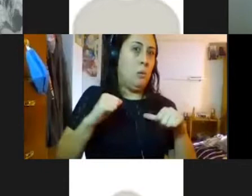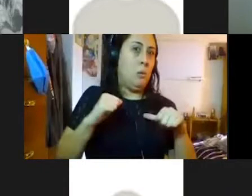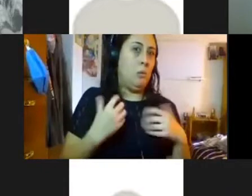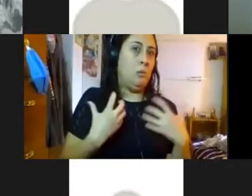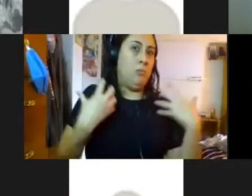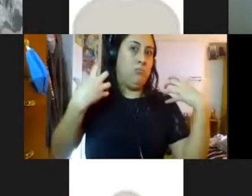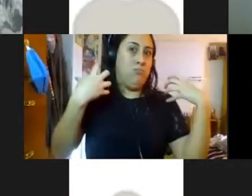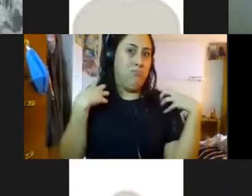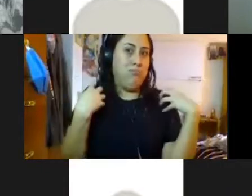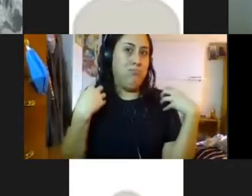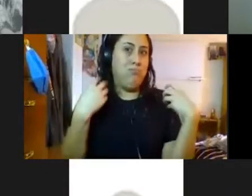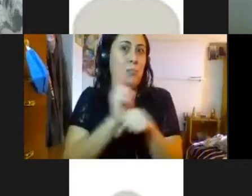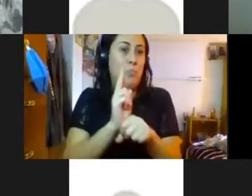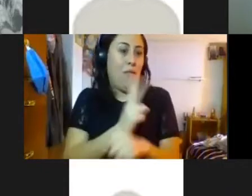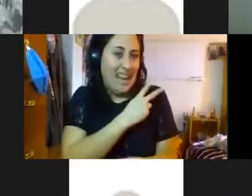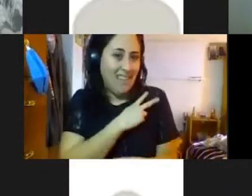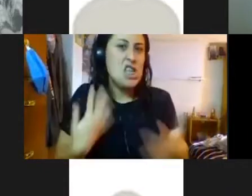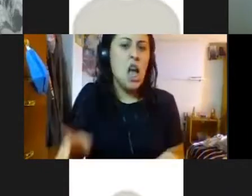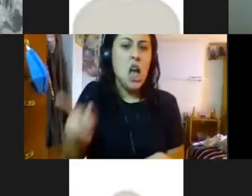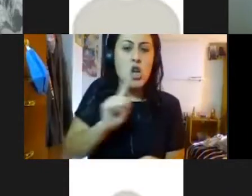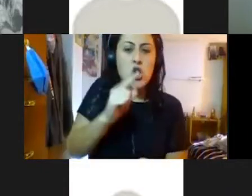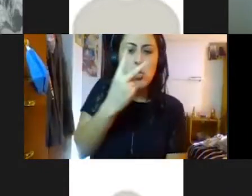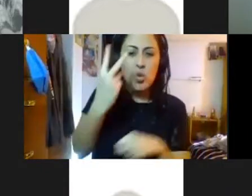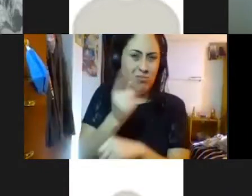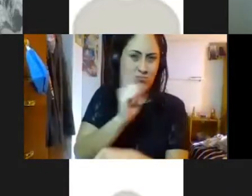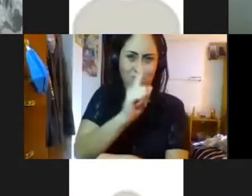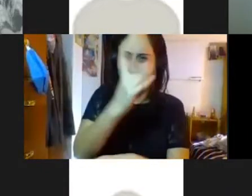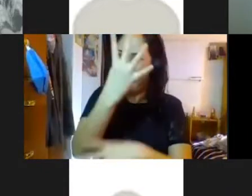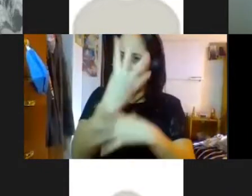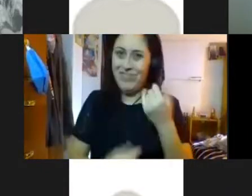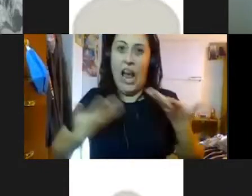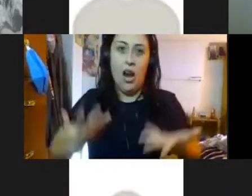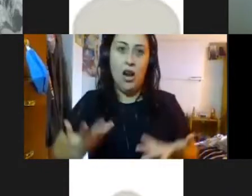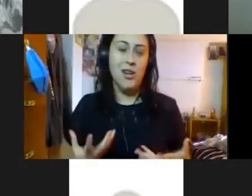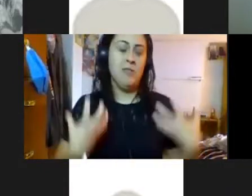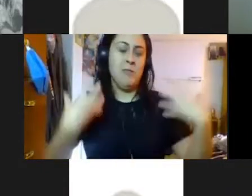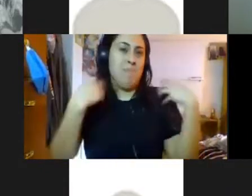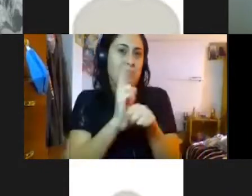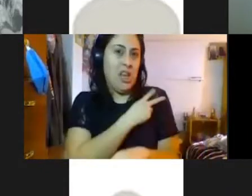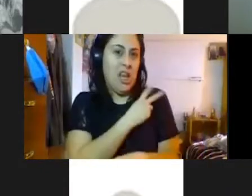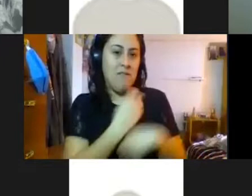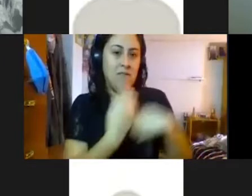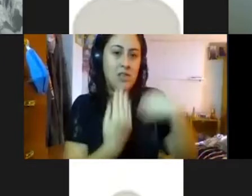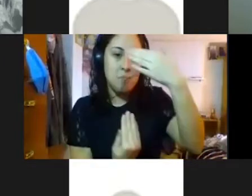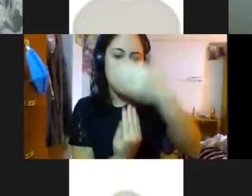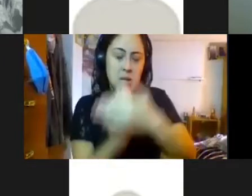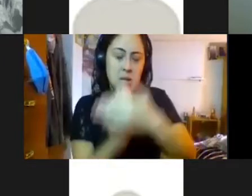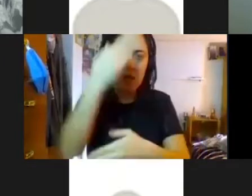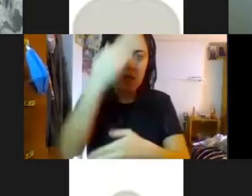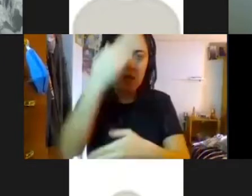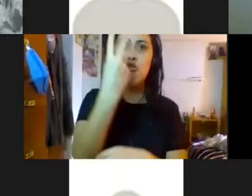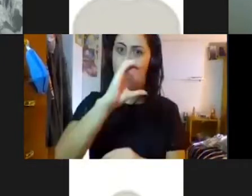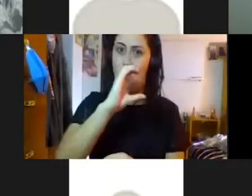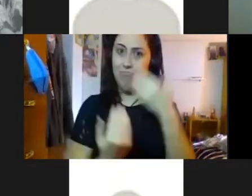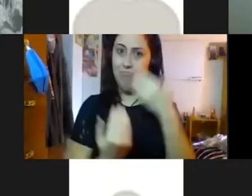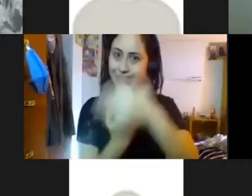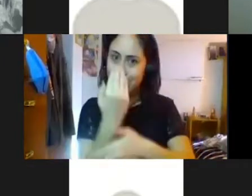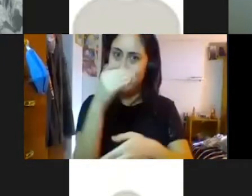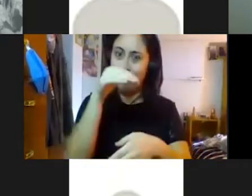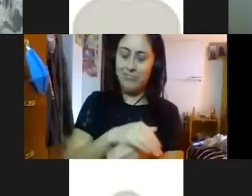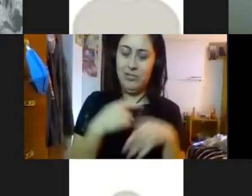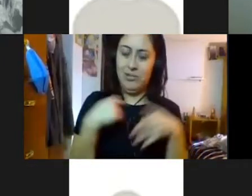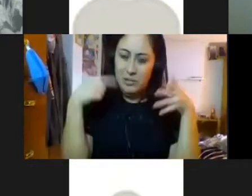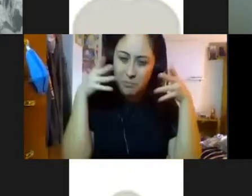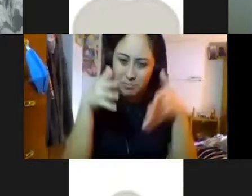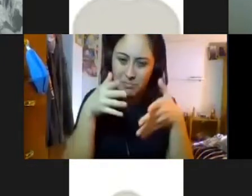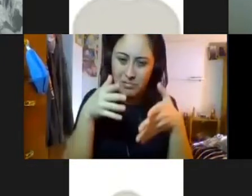profesora jefe de 2 cursos, jornada de la mañana, jornada de la tarde, con un tiempo de trabajo al interior del aula